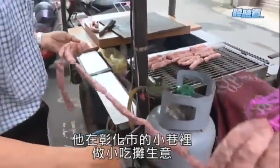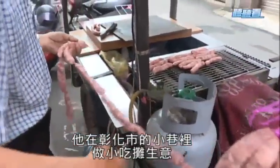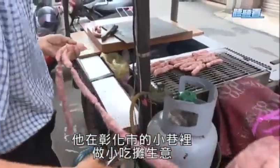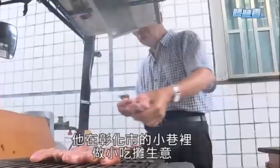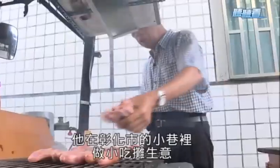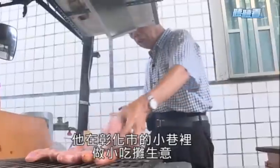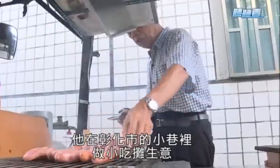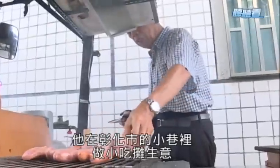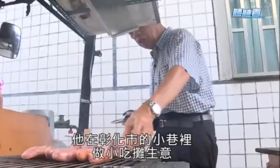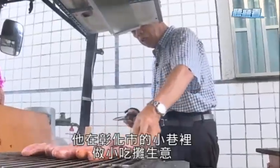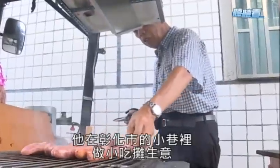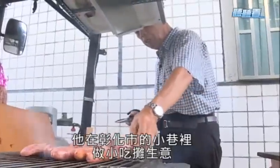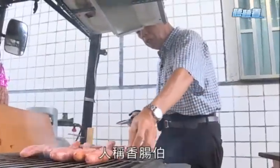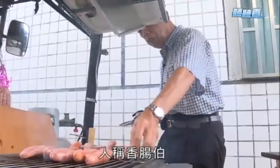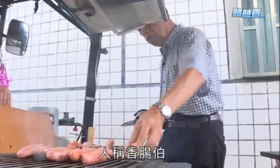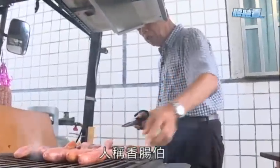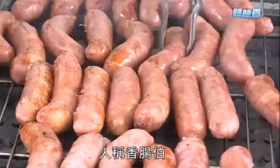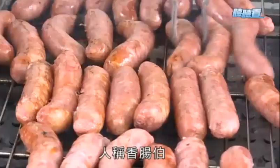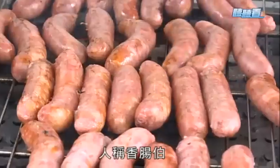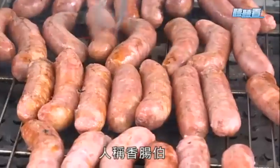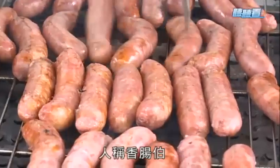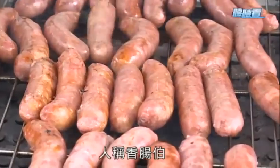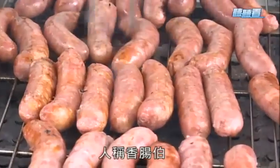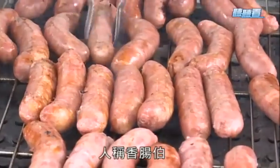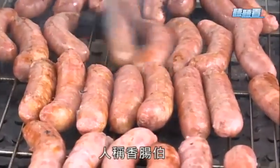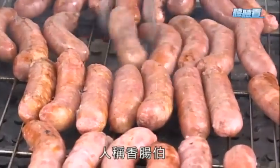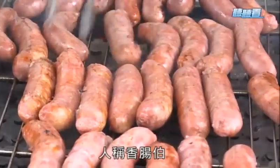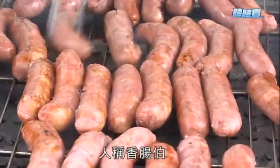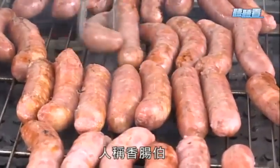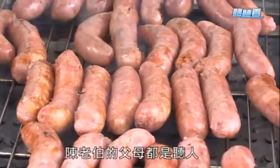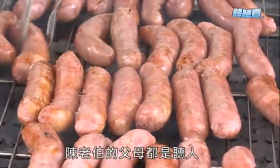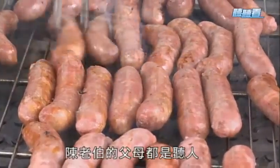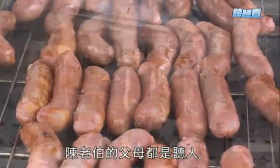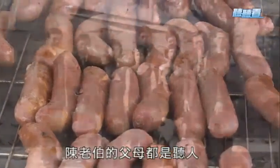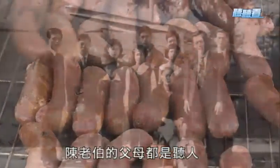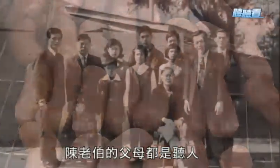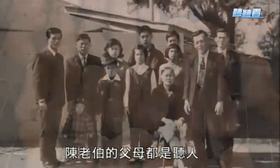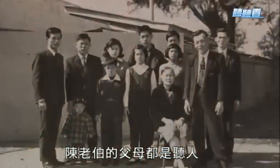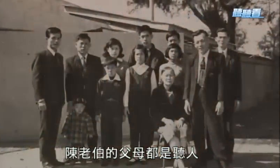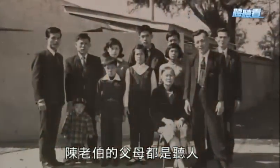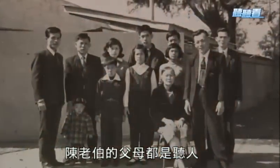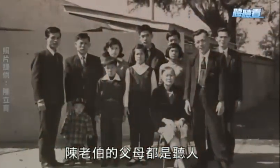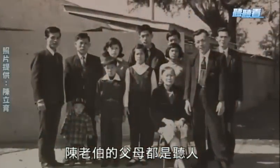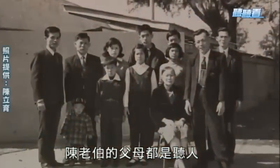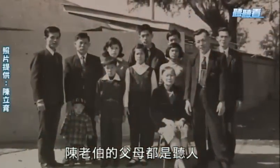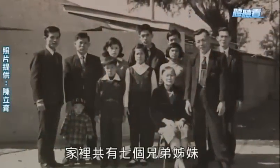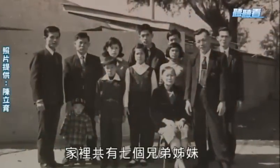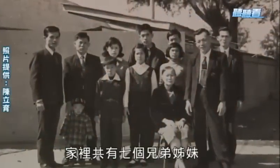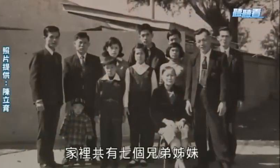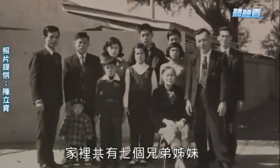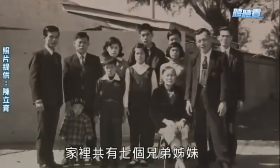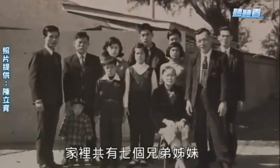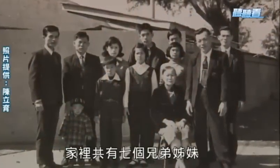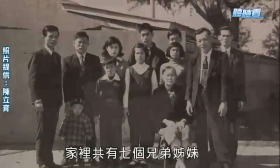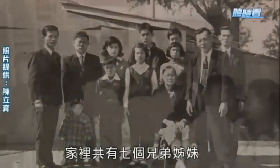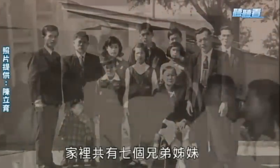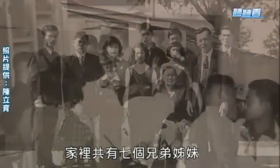做小吃摊生意，人称香肠伯。陈老伯的父母都是听人，家里共有